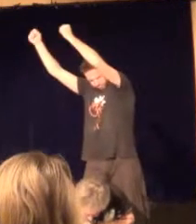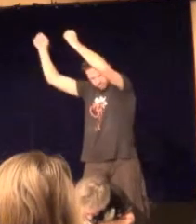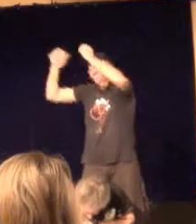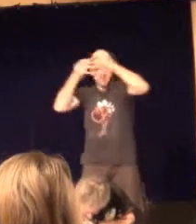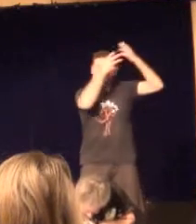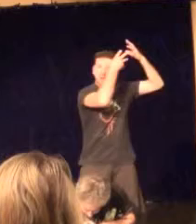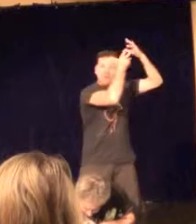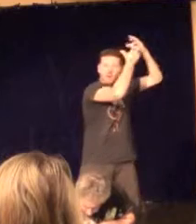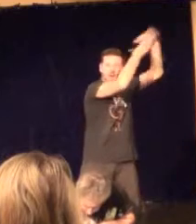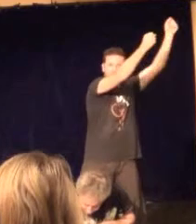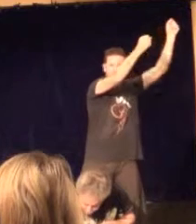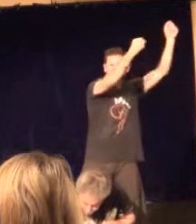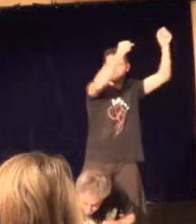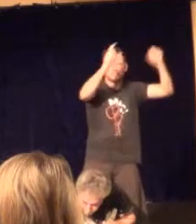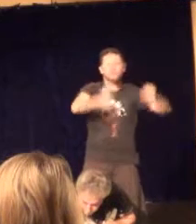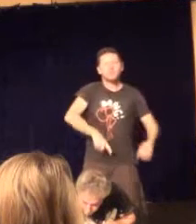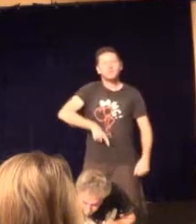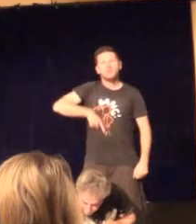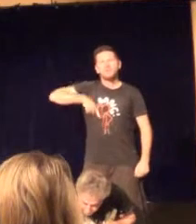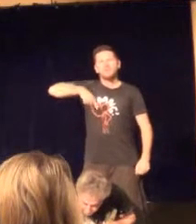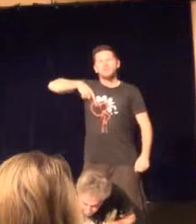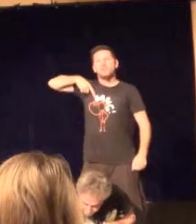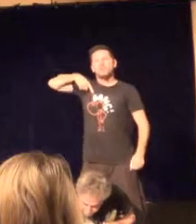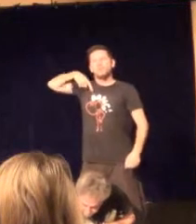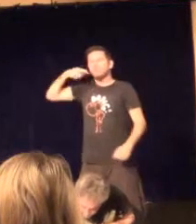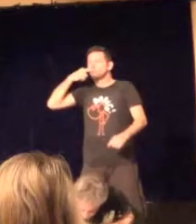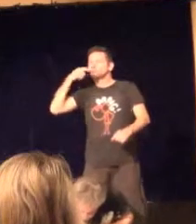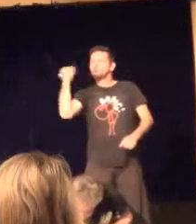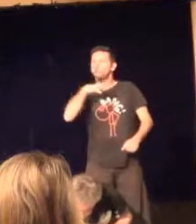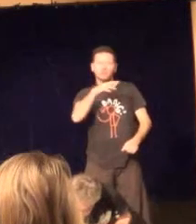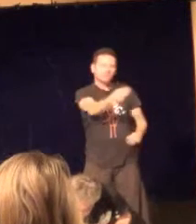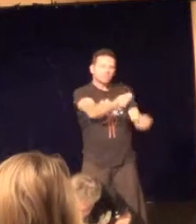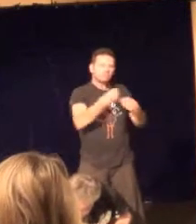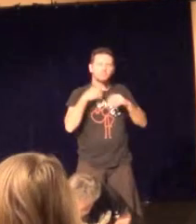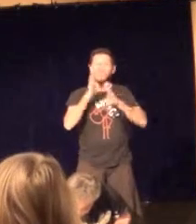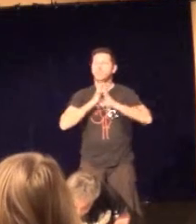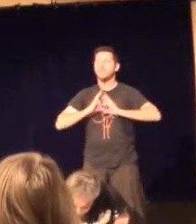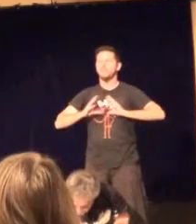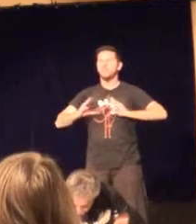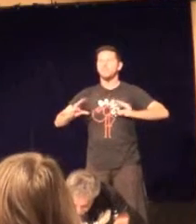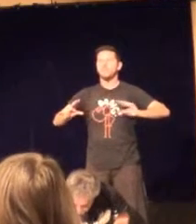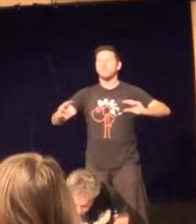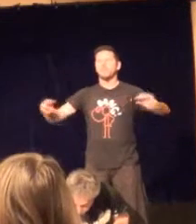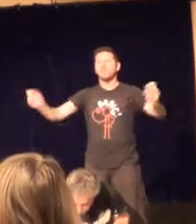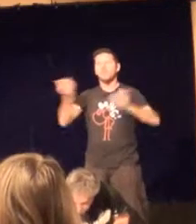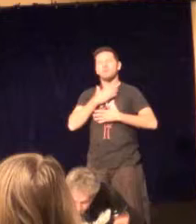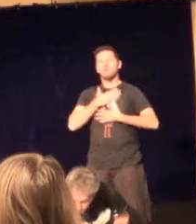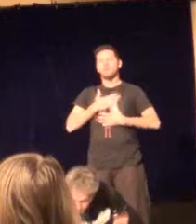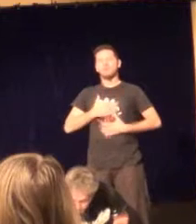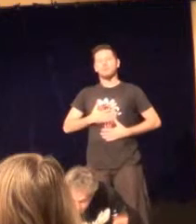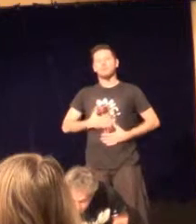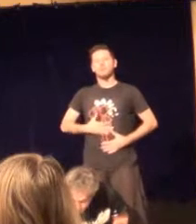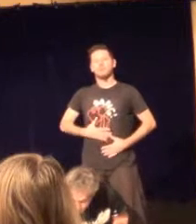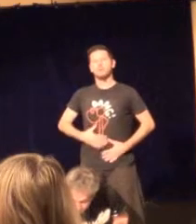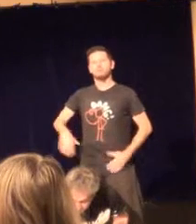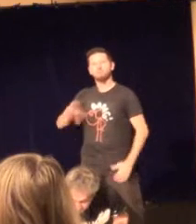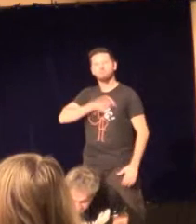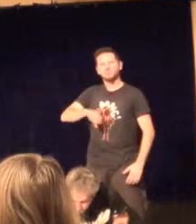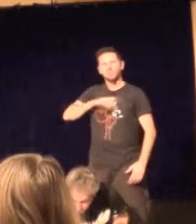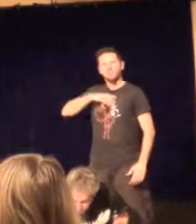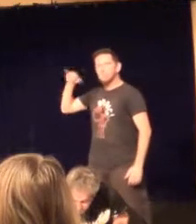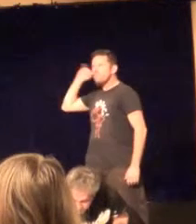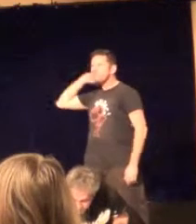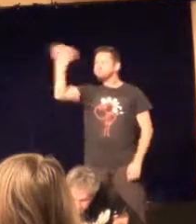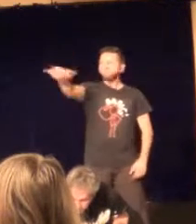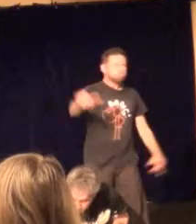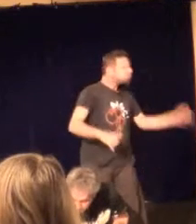Depuis le temps, la vue du sang devrait m'assoupir. J'ai bien essayé de compter des drones, de compter des